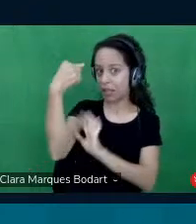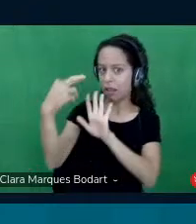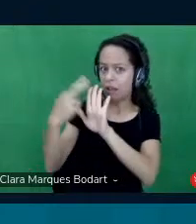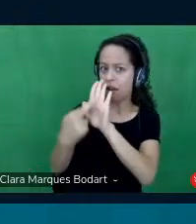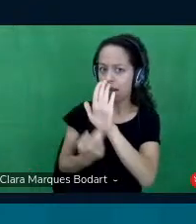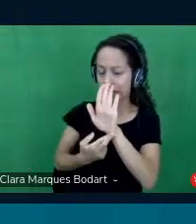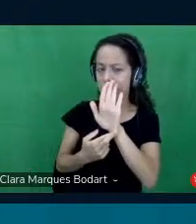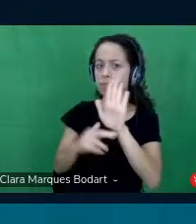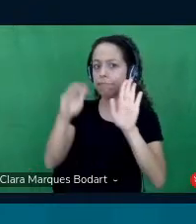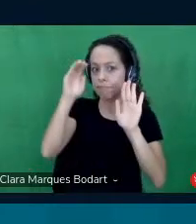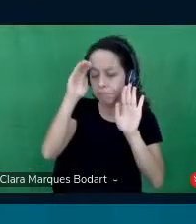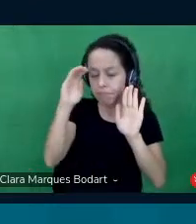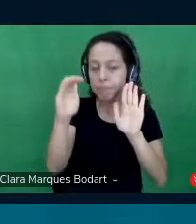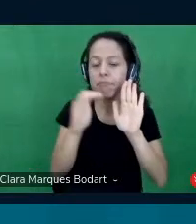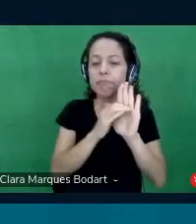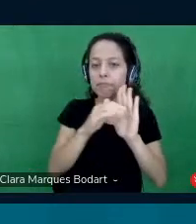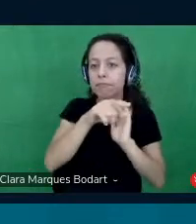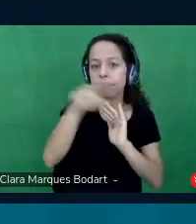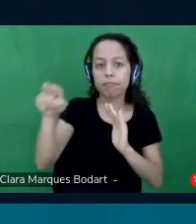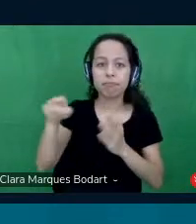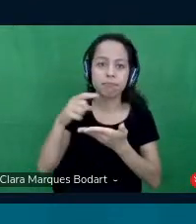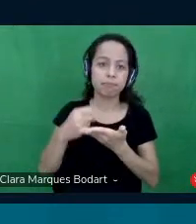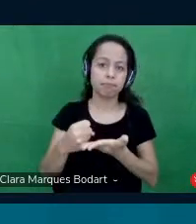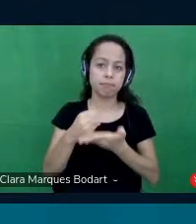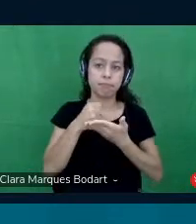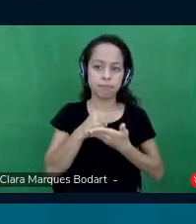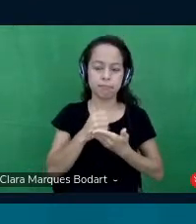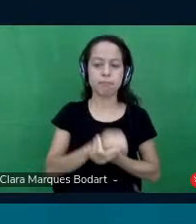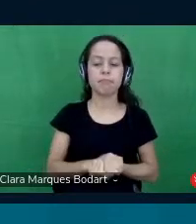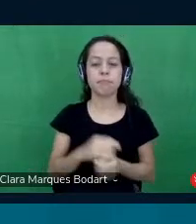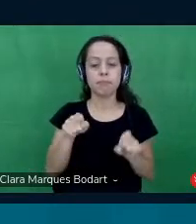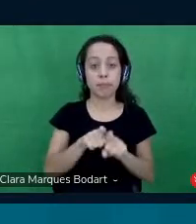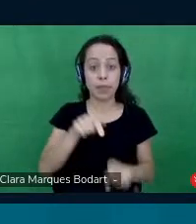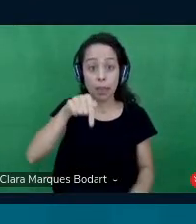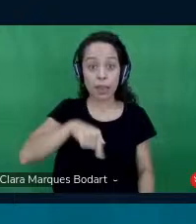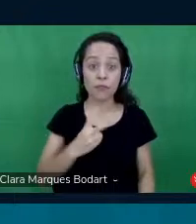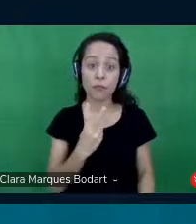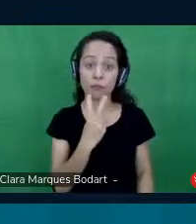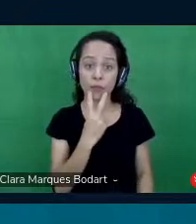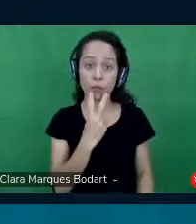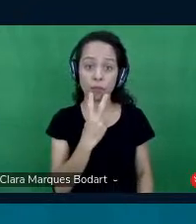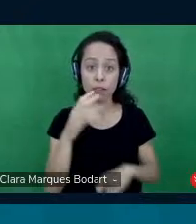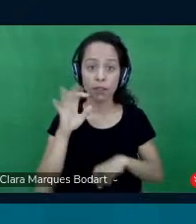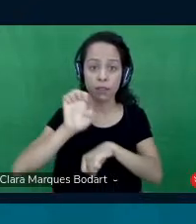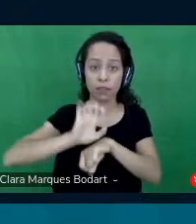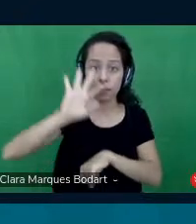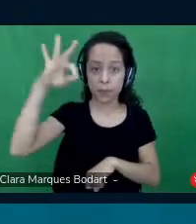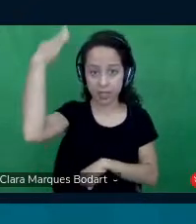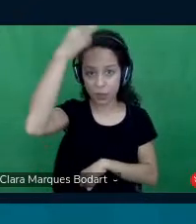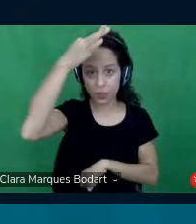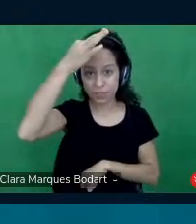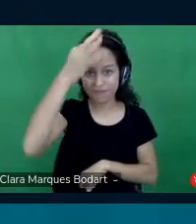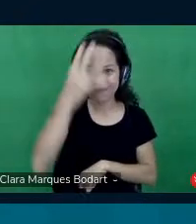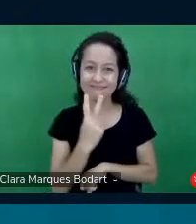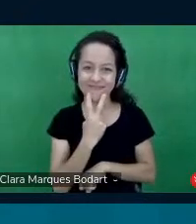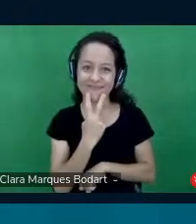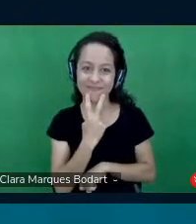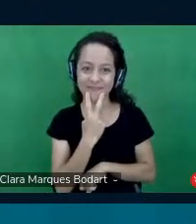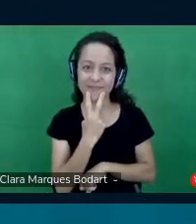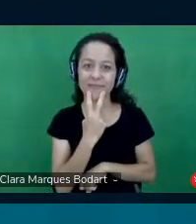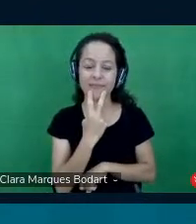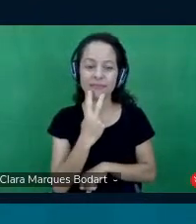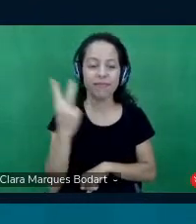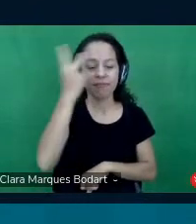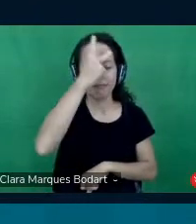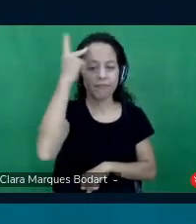estão dentro das nossas instituições, aqui também em Vitória, que são pessoas, muitas vezes, que não aparecem, mas são pessoas fundamentais